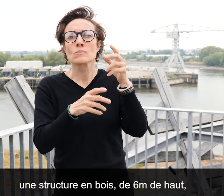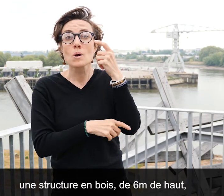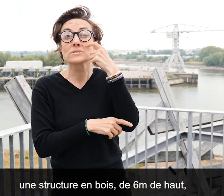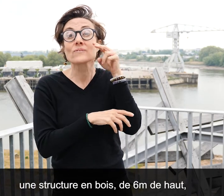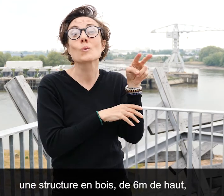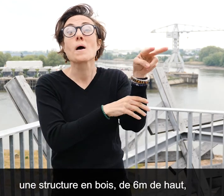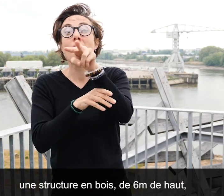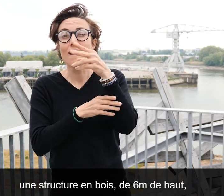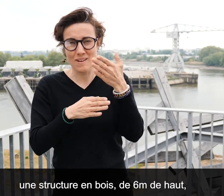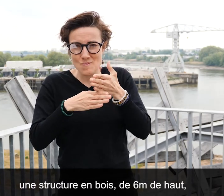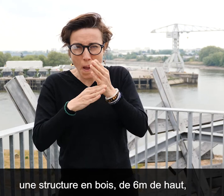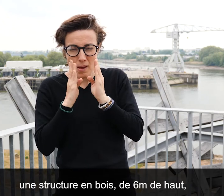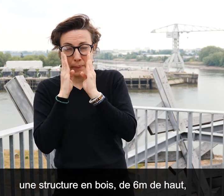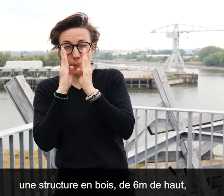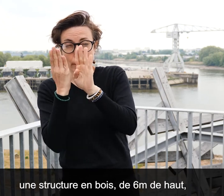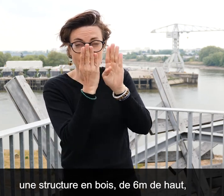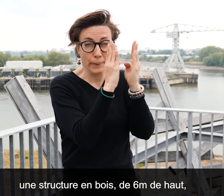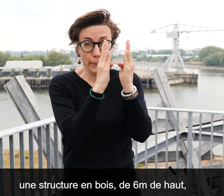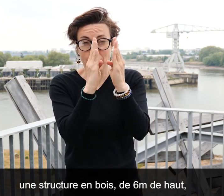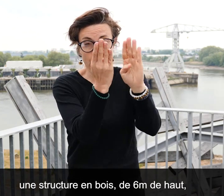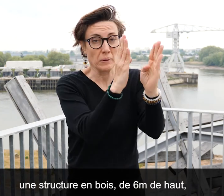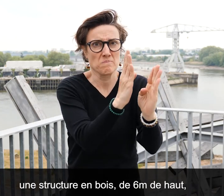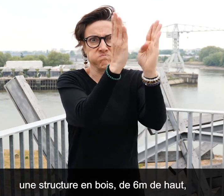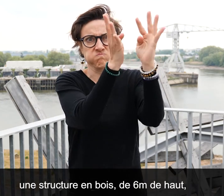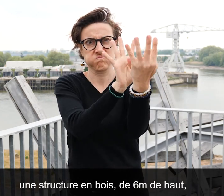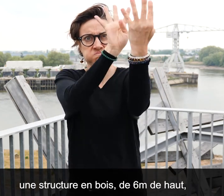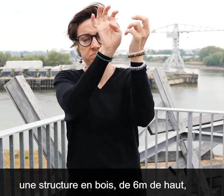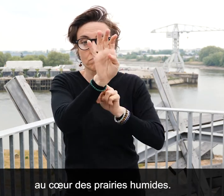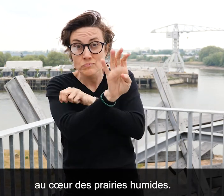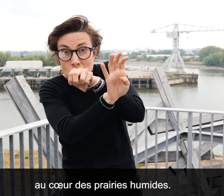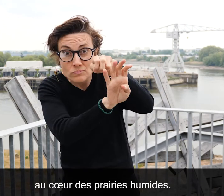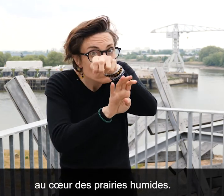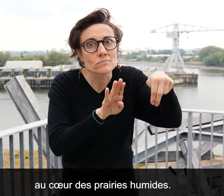une structure en bois de six mètres de haut des prairies humides